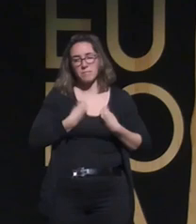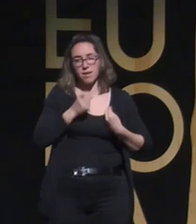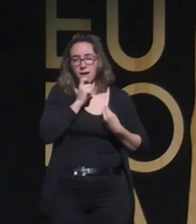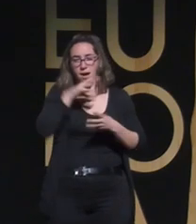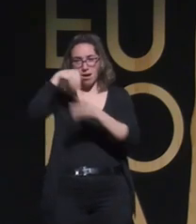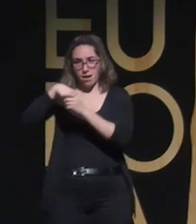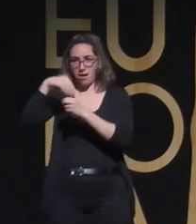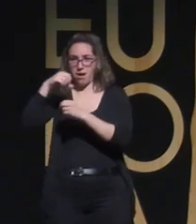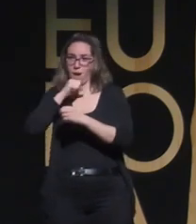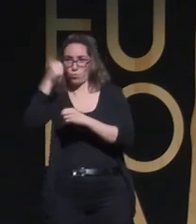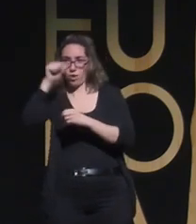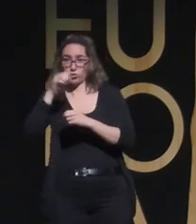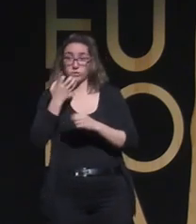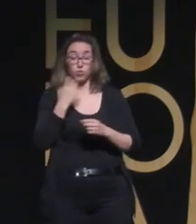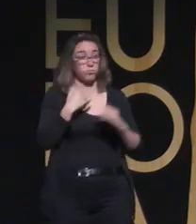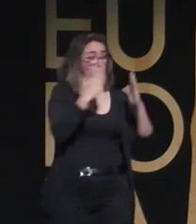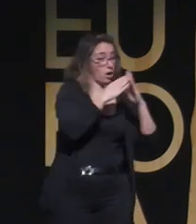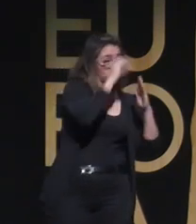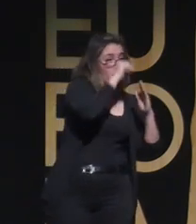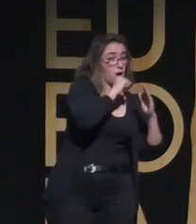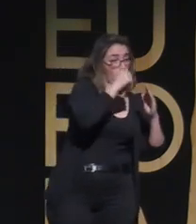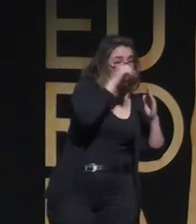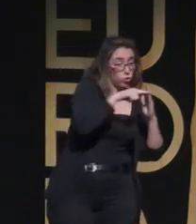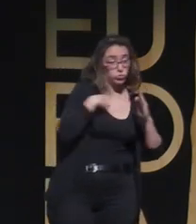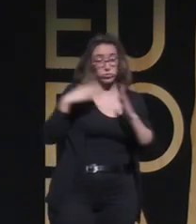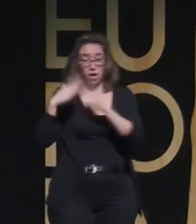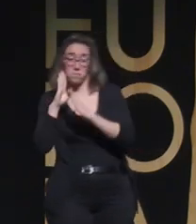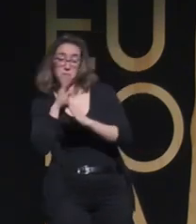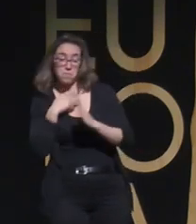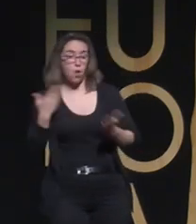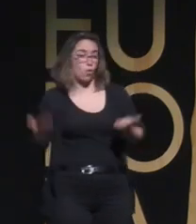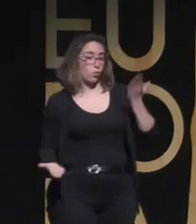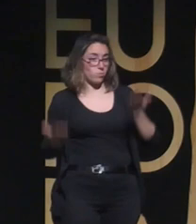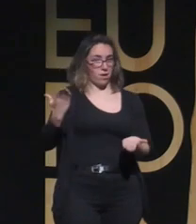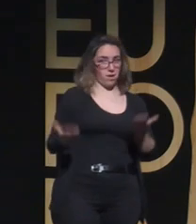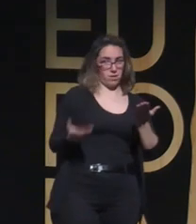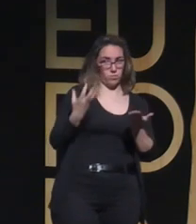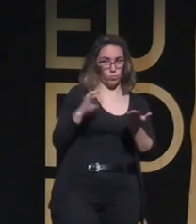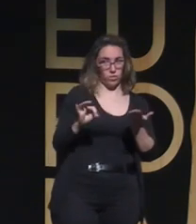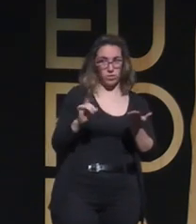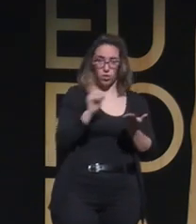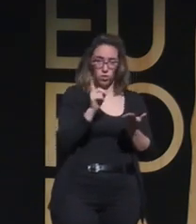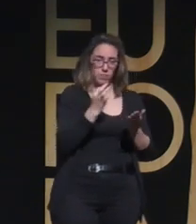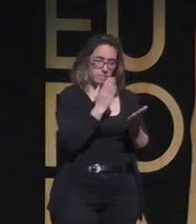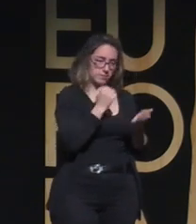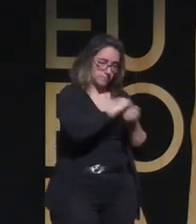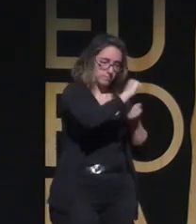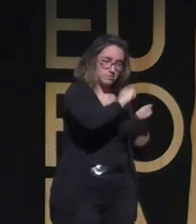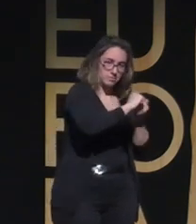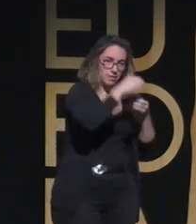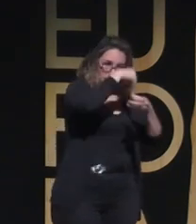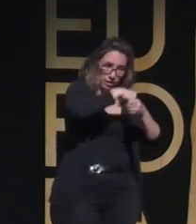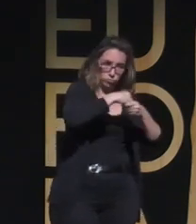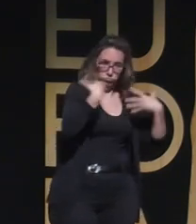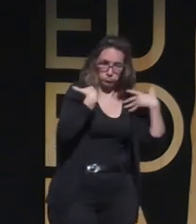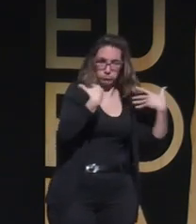medida comparativa, no sé si me explico. Y en esa medida comparativa, por mucho que sea protectora, que es lo difícil de enseñar a los abuelos, a veces les pedimos cosas muy complicadas a los abuelos. Les tenemos